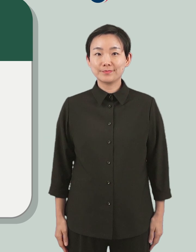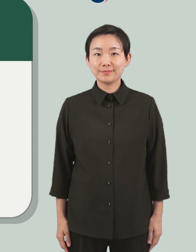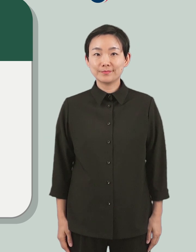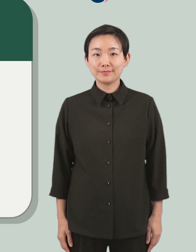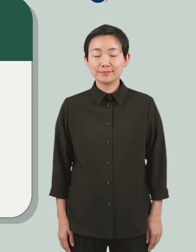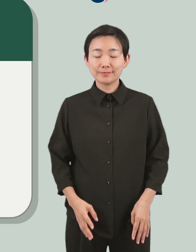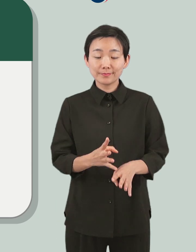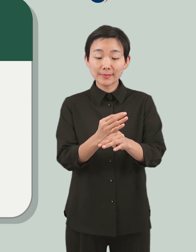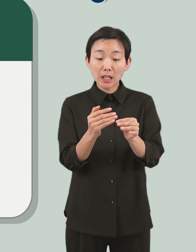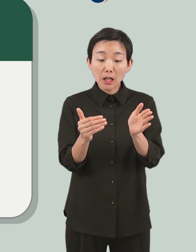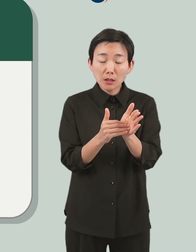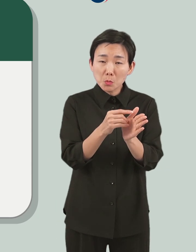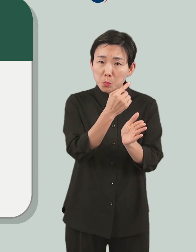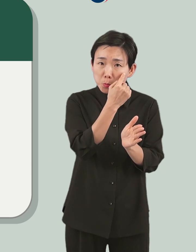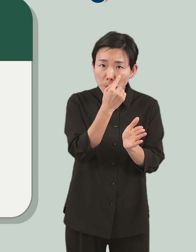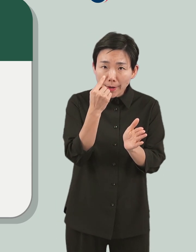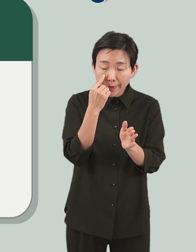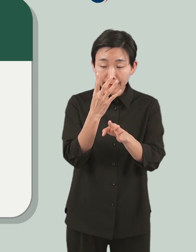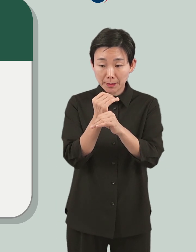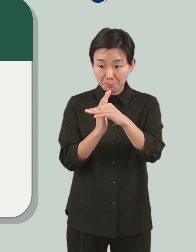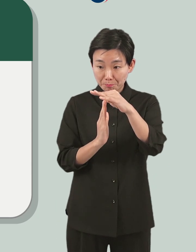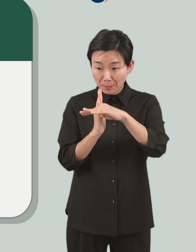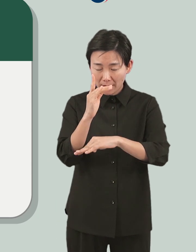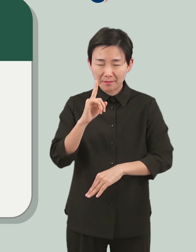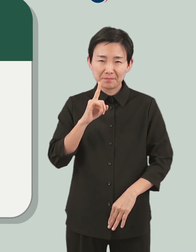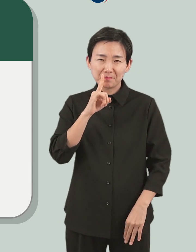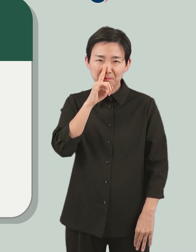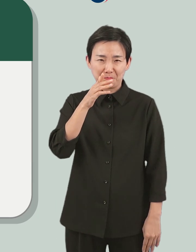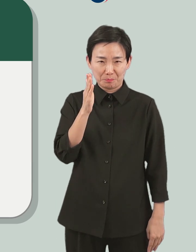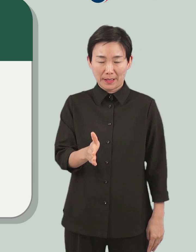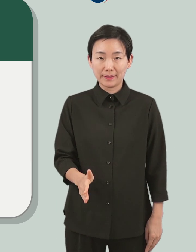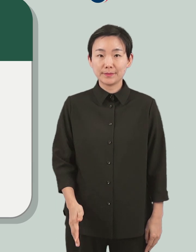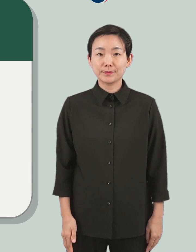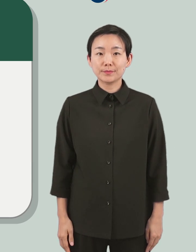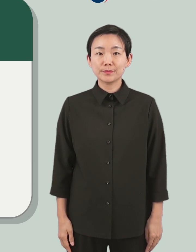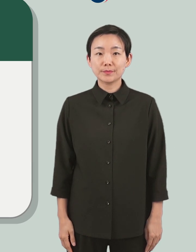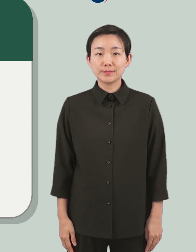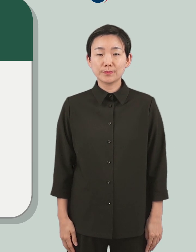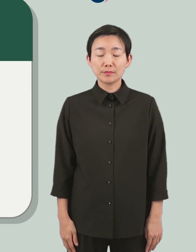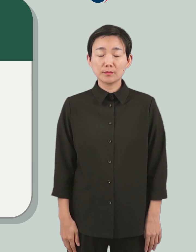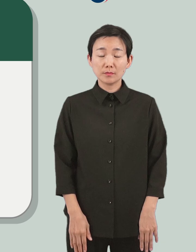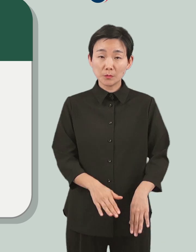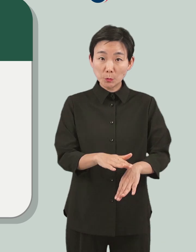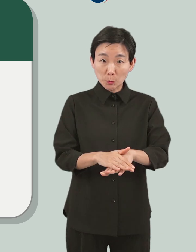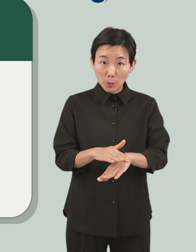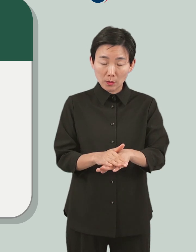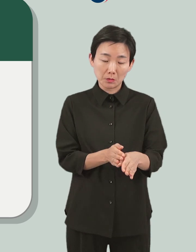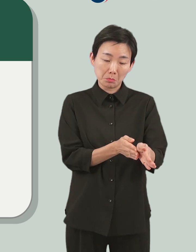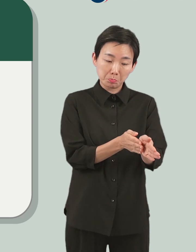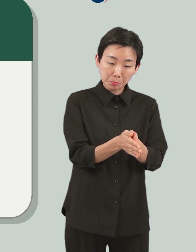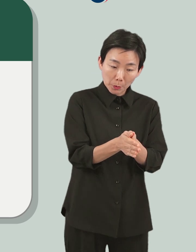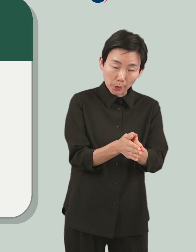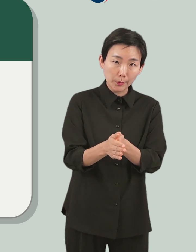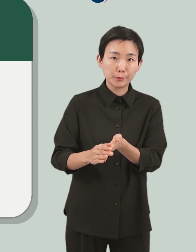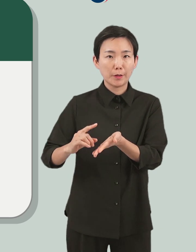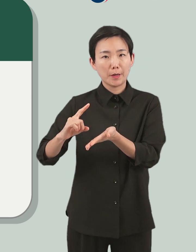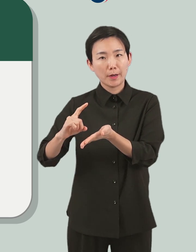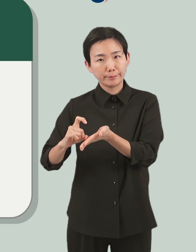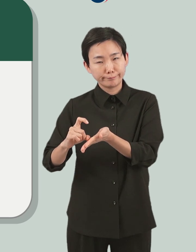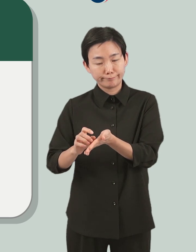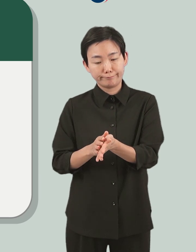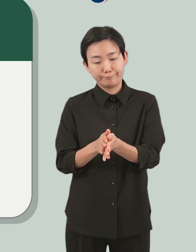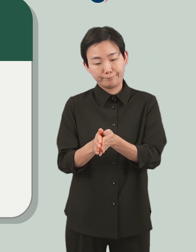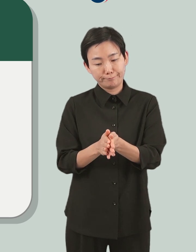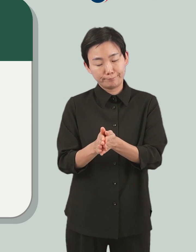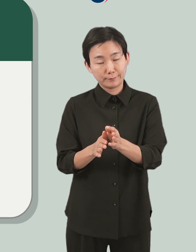사용하지 않습니다. 손은 비누 또는 세정제를 이용해 30초간 닦은 후 물기를 완전히 제거합니다.